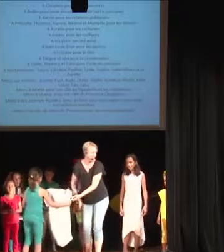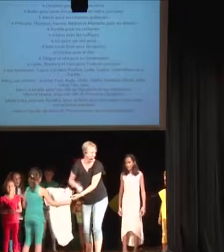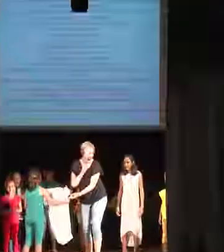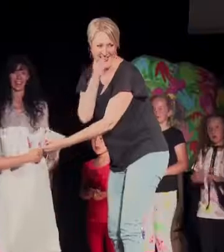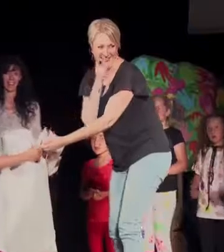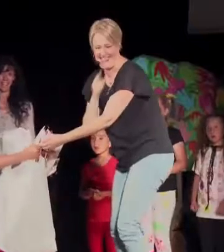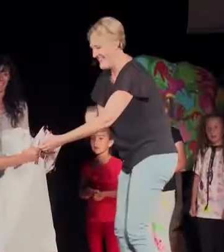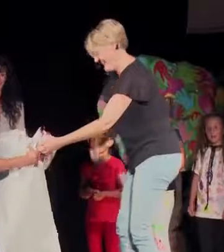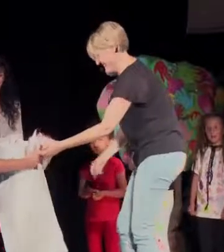La coquine.